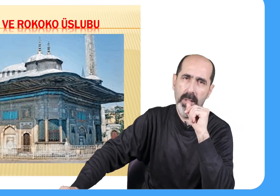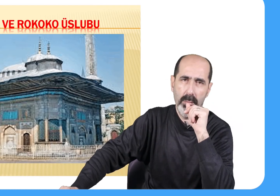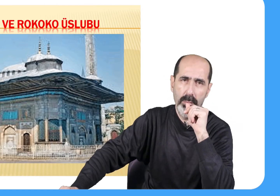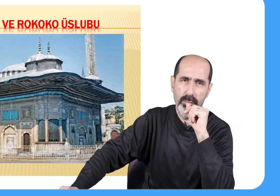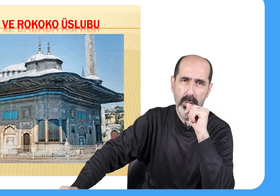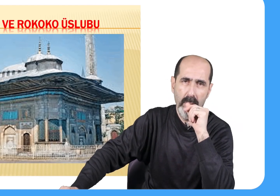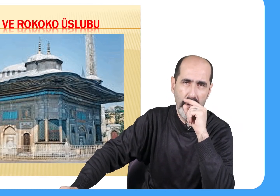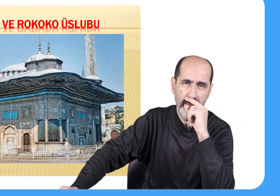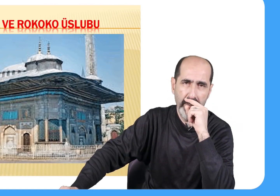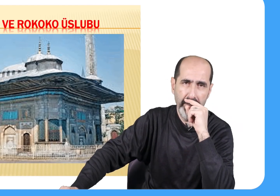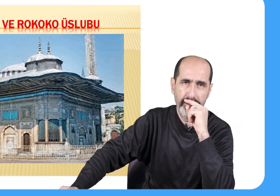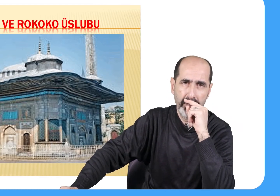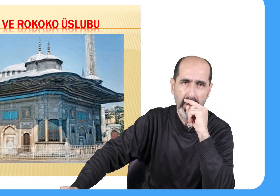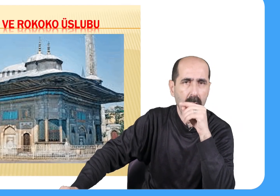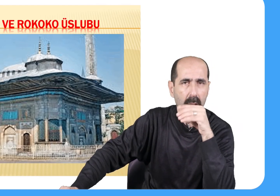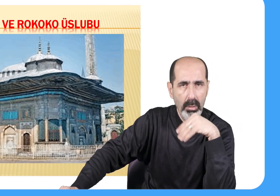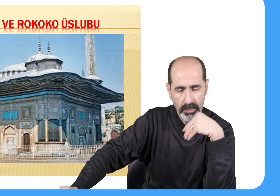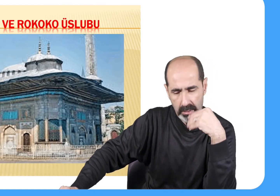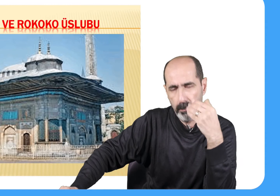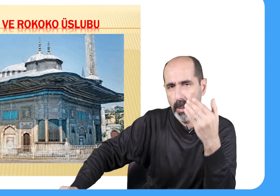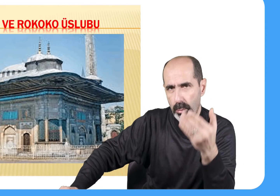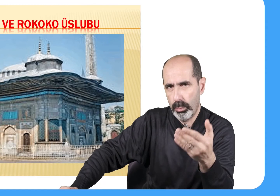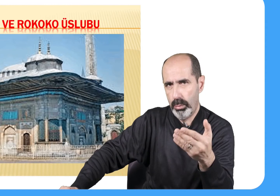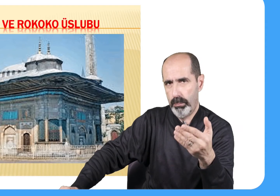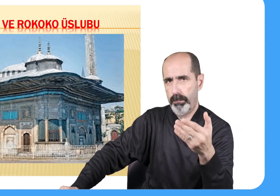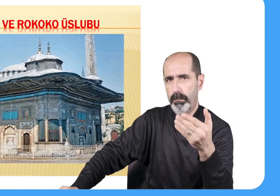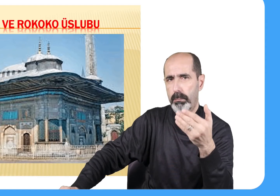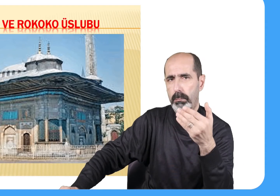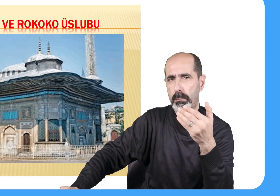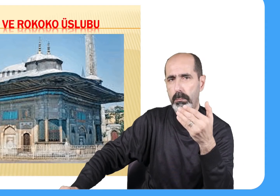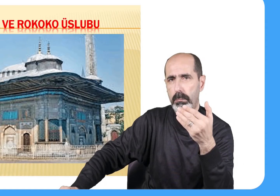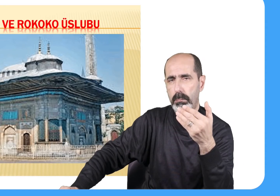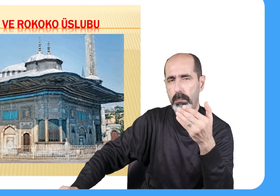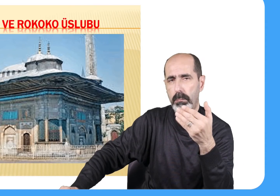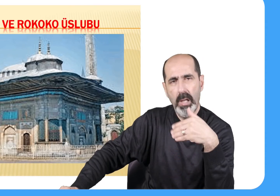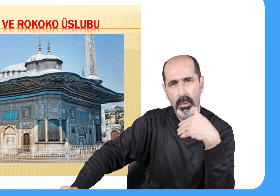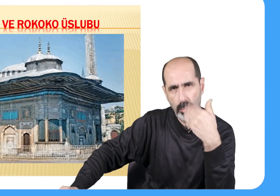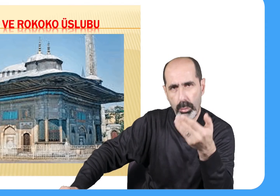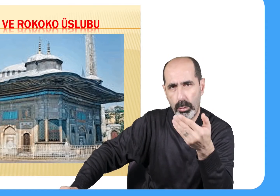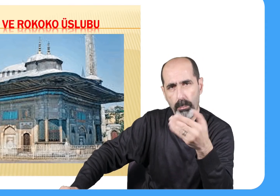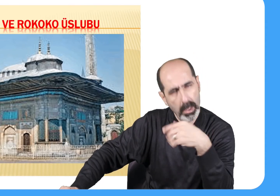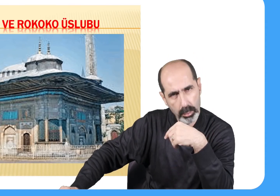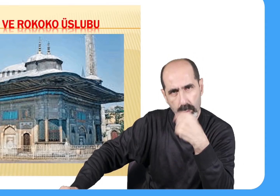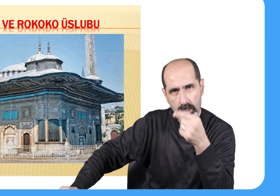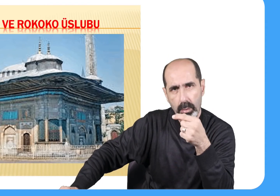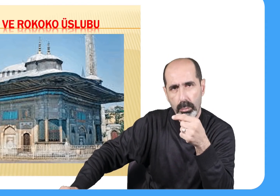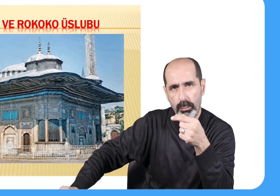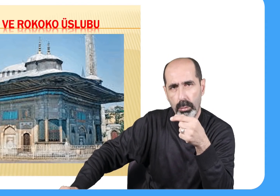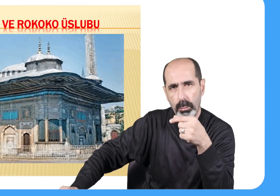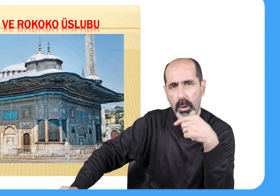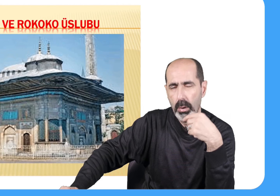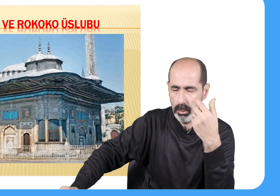yapılar oluşturulmaya başlandı özellikle Barut bu ve rokoko var o